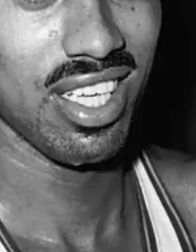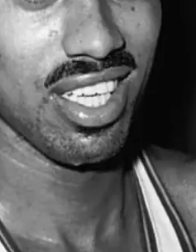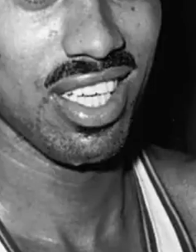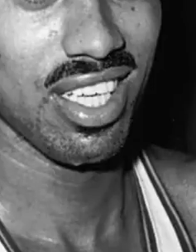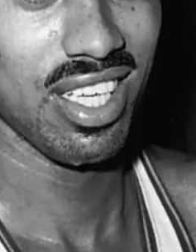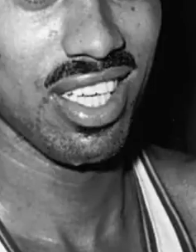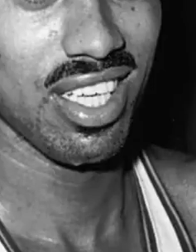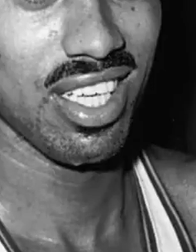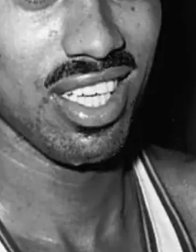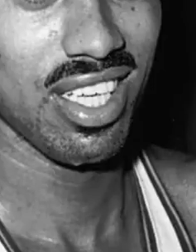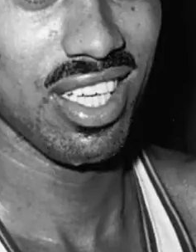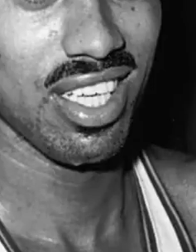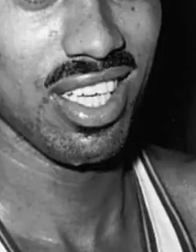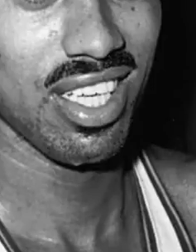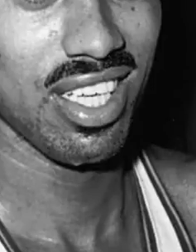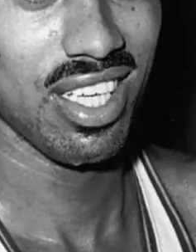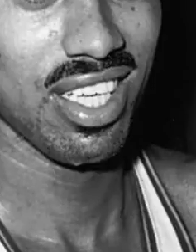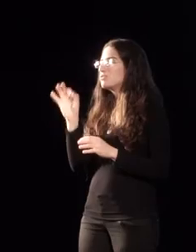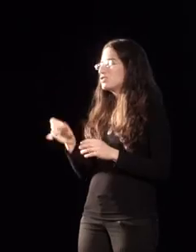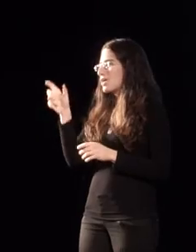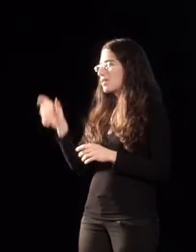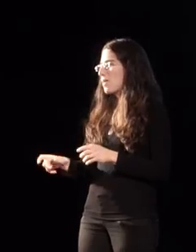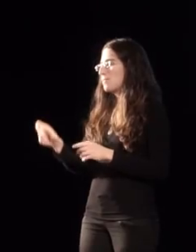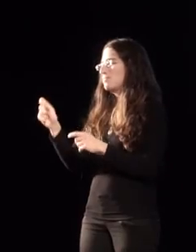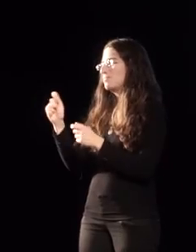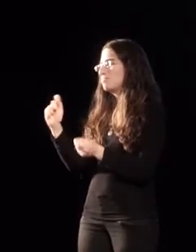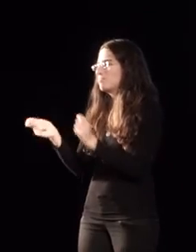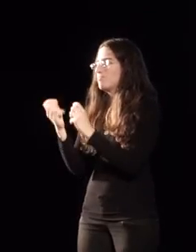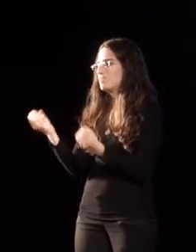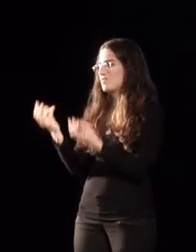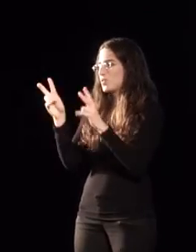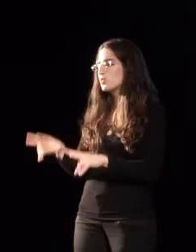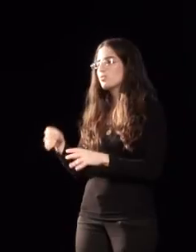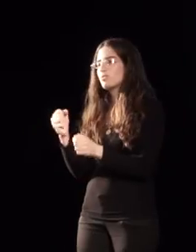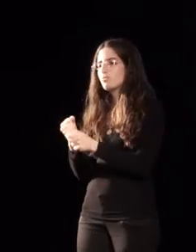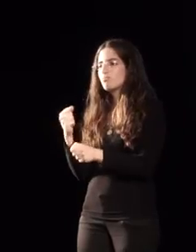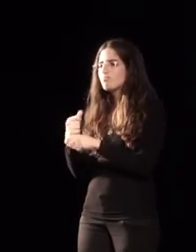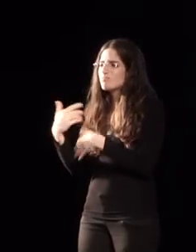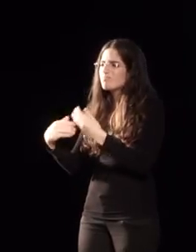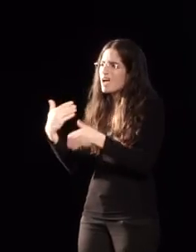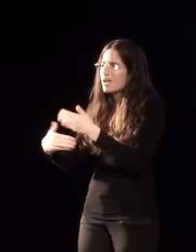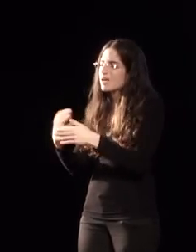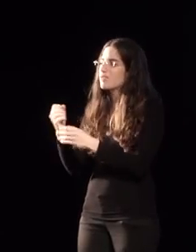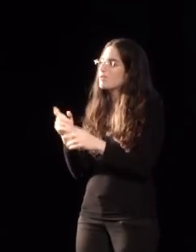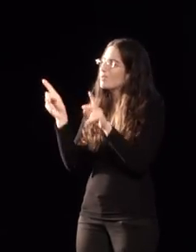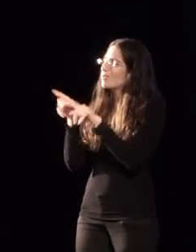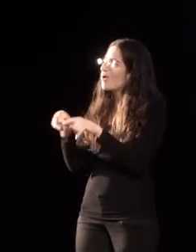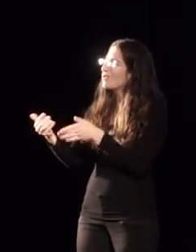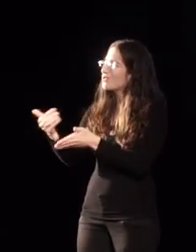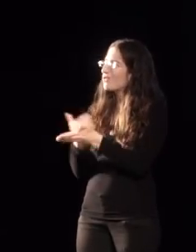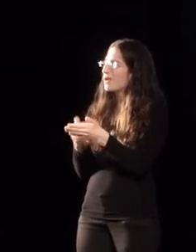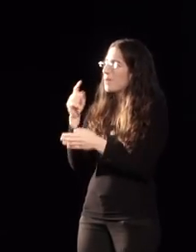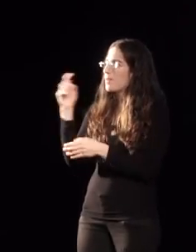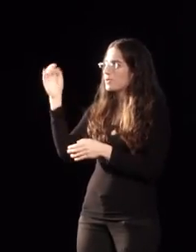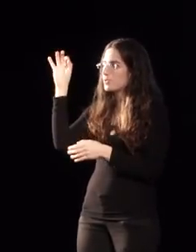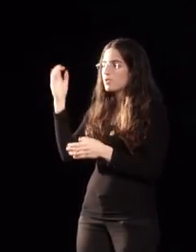נקודות. בשביל שבן אדם יעבור לטבעונות, יש איזשהו תהליך שהוא עובר, ובתהליך הזה הוא צובר 100 נקודות. עכשיו, כל דבר